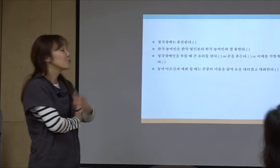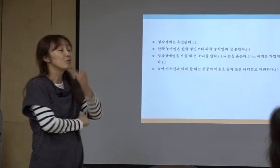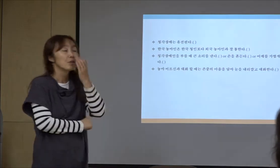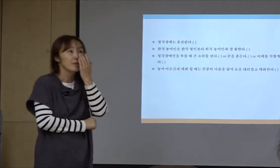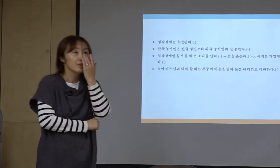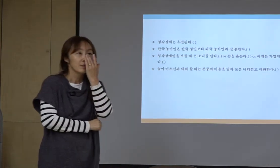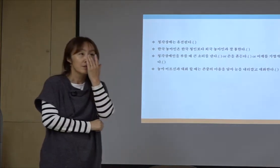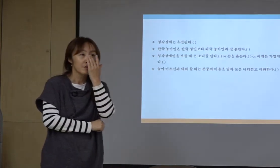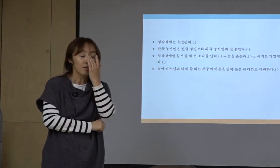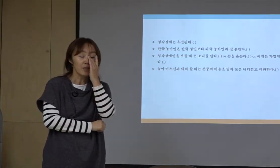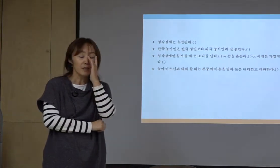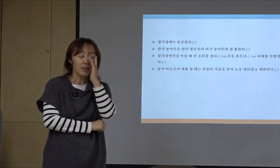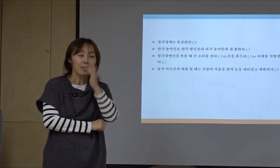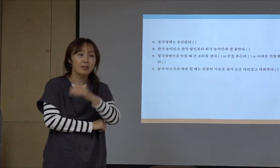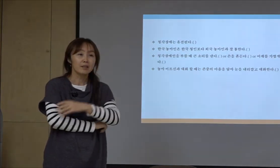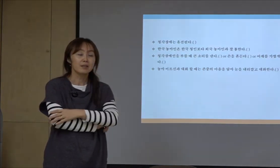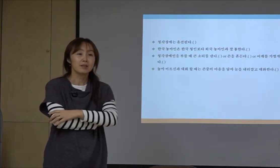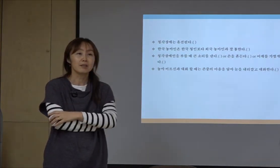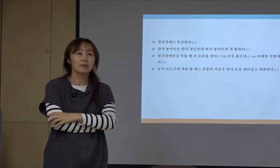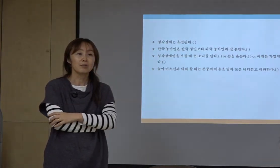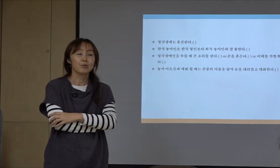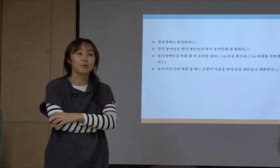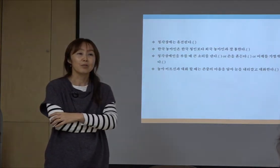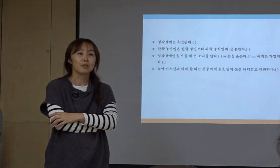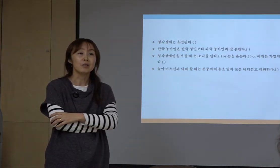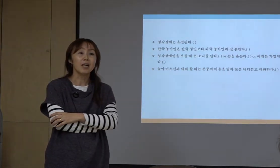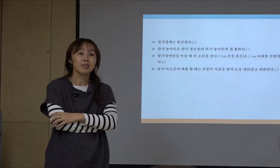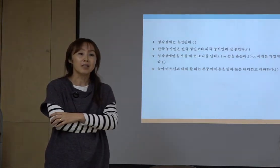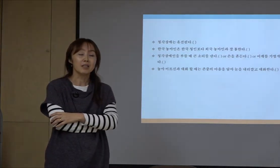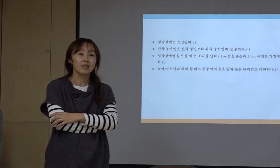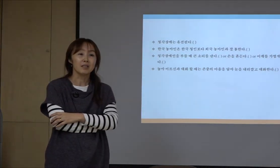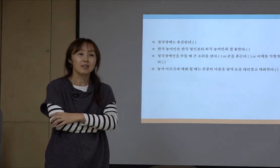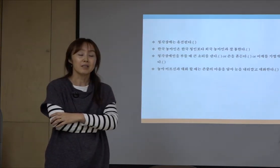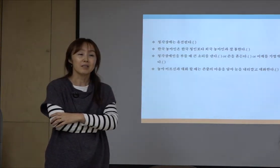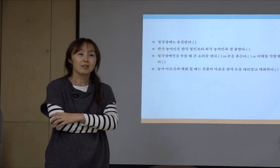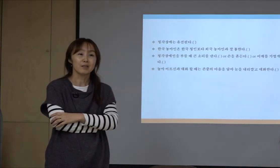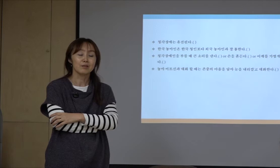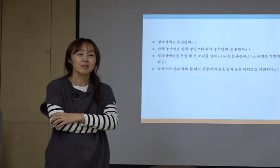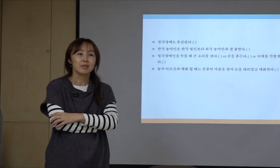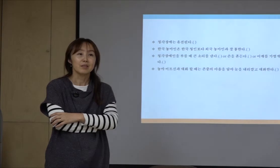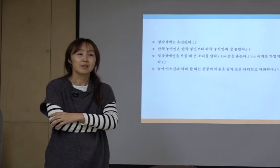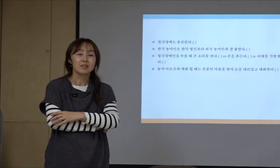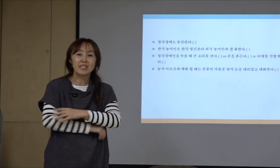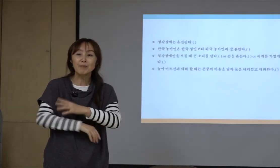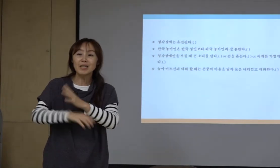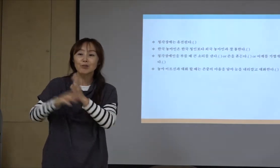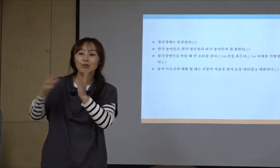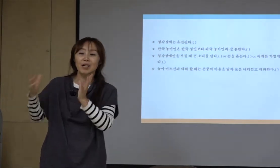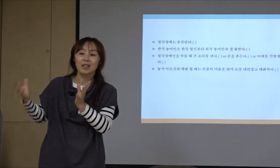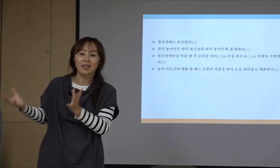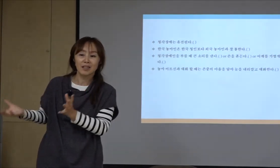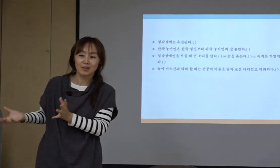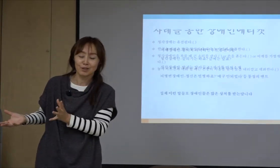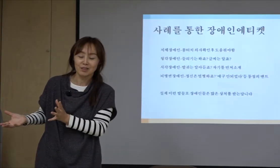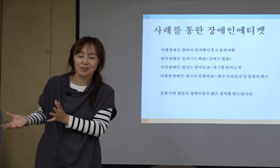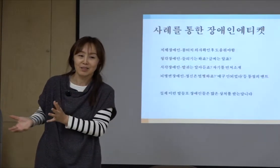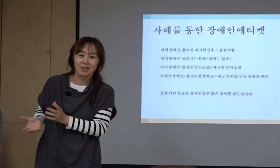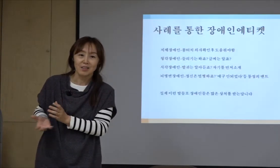그리고 그 청각장애인 그 의학이 그 이비인후과에서는